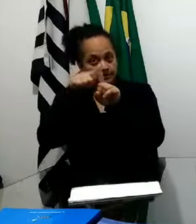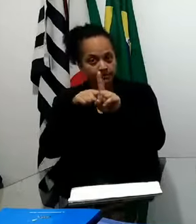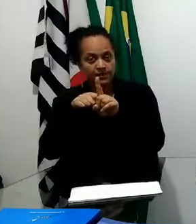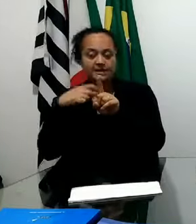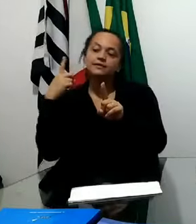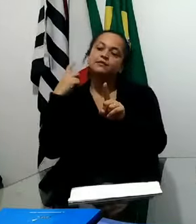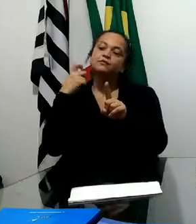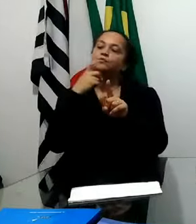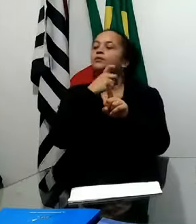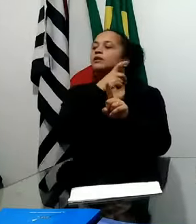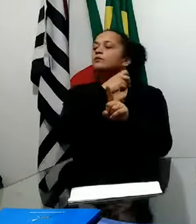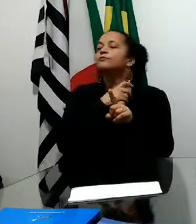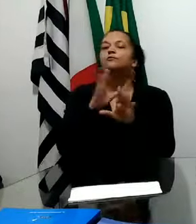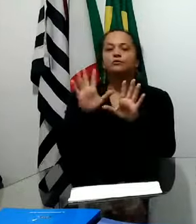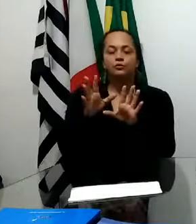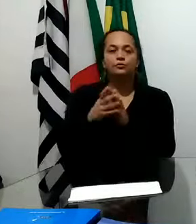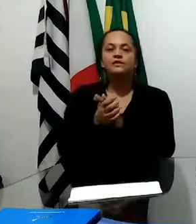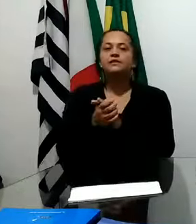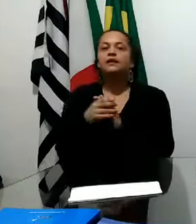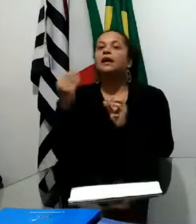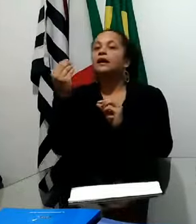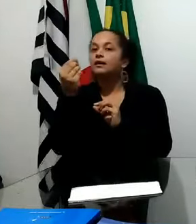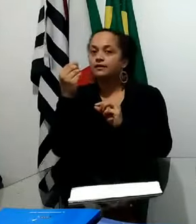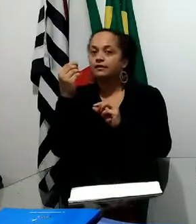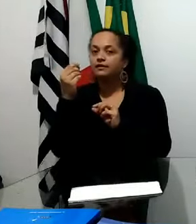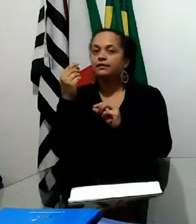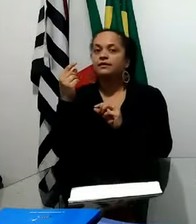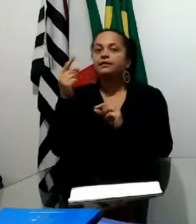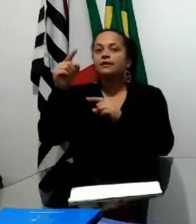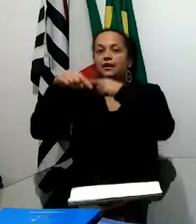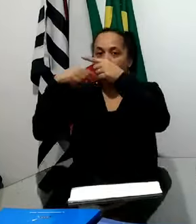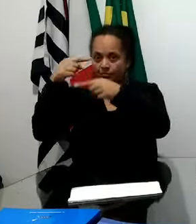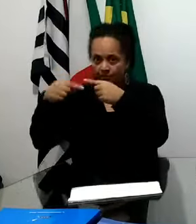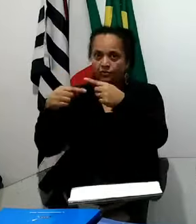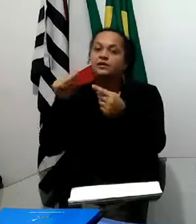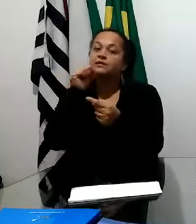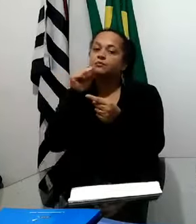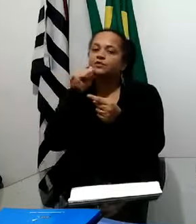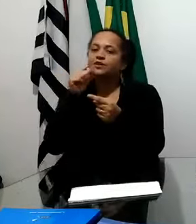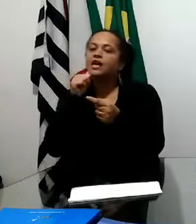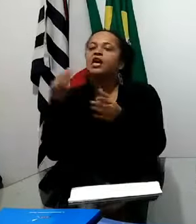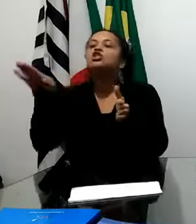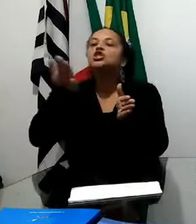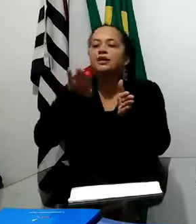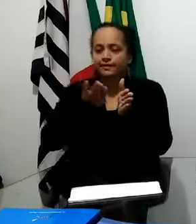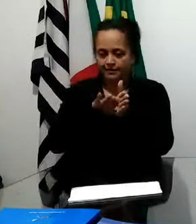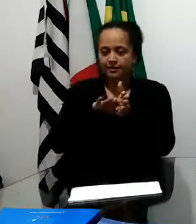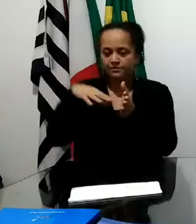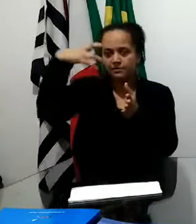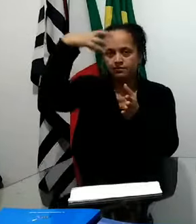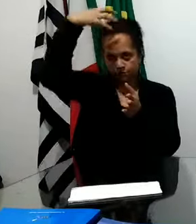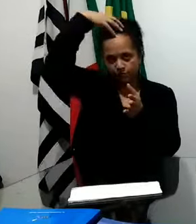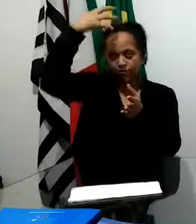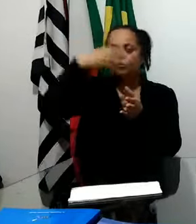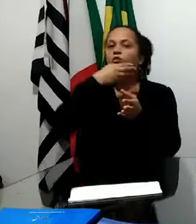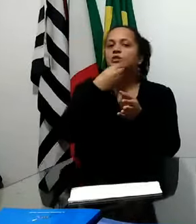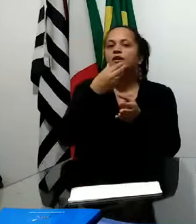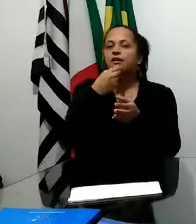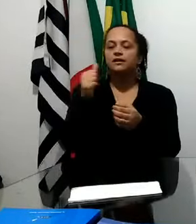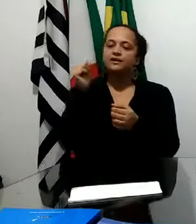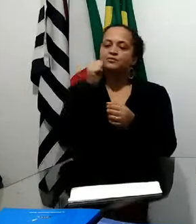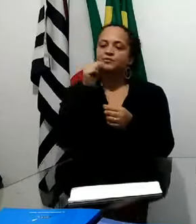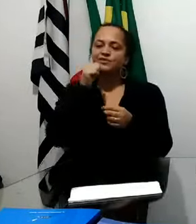Então é que vinha a jovem ao rei, e ela se dava o que se desejasse para levar consigo a casa das